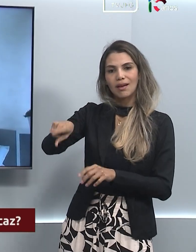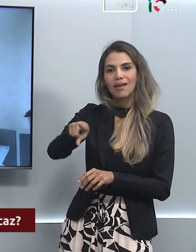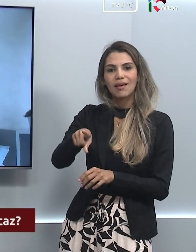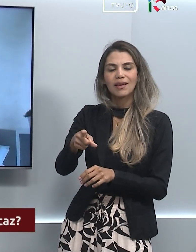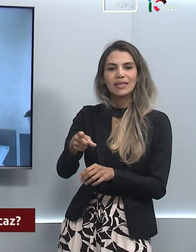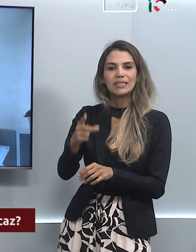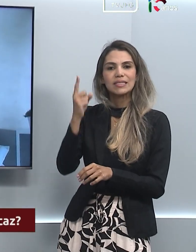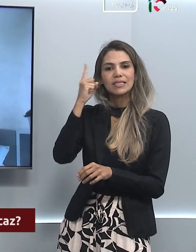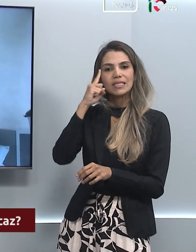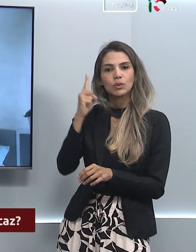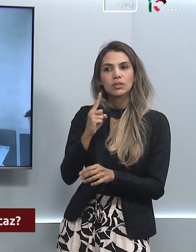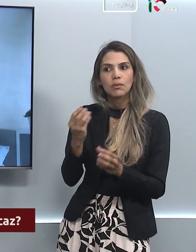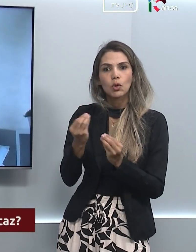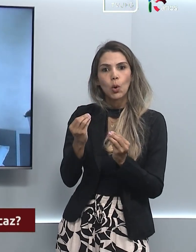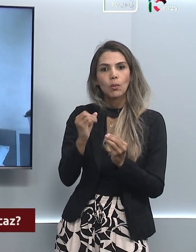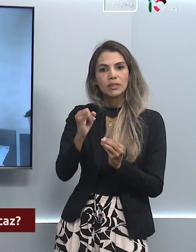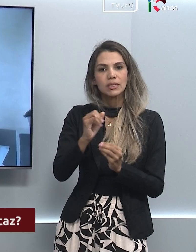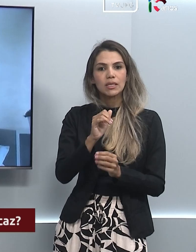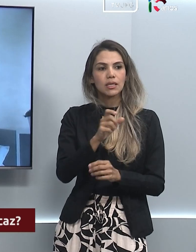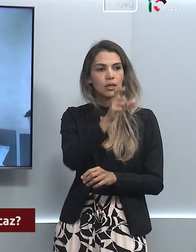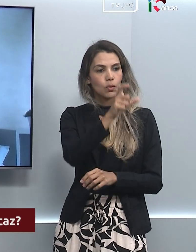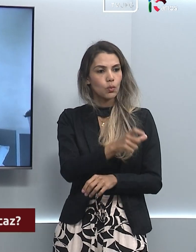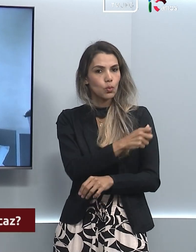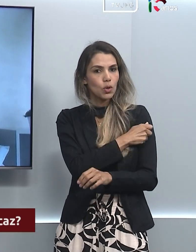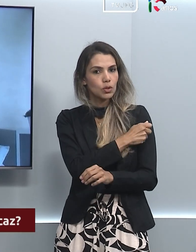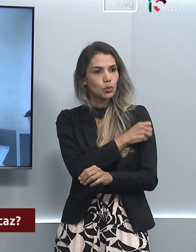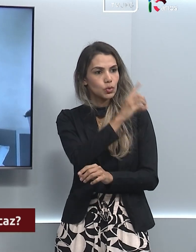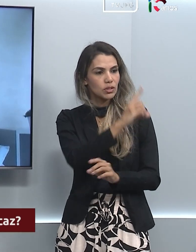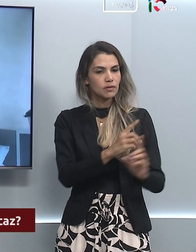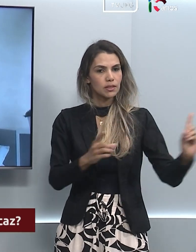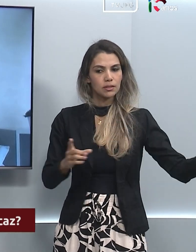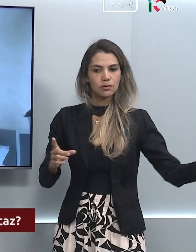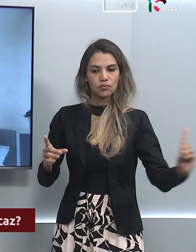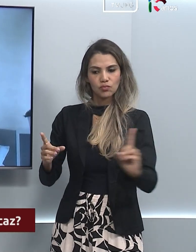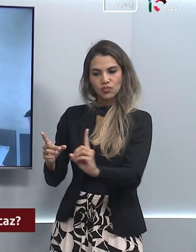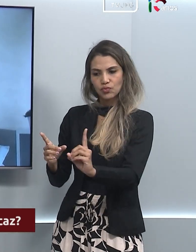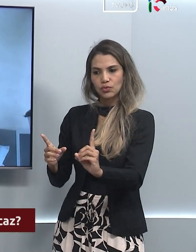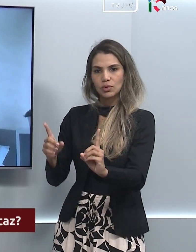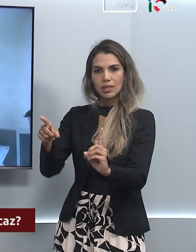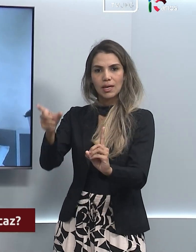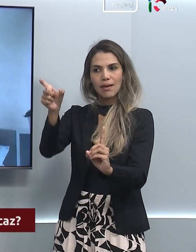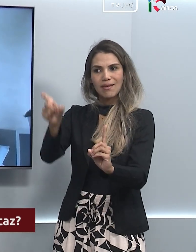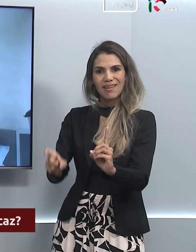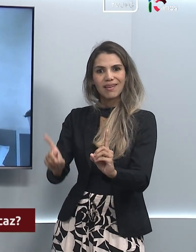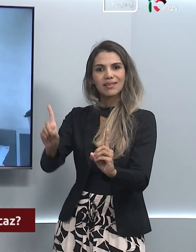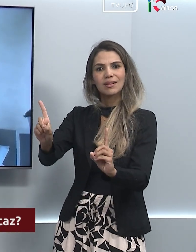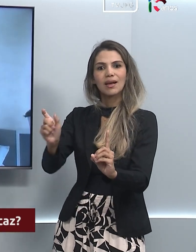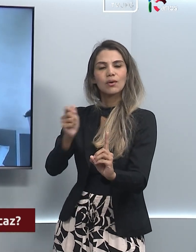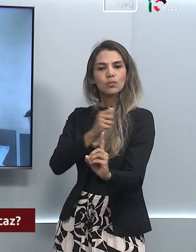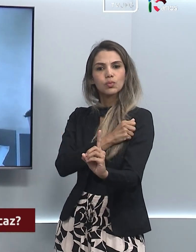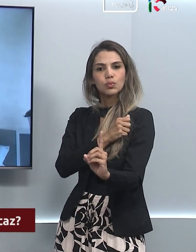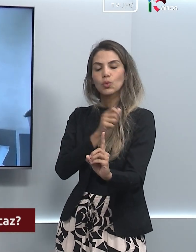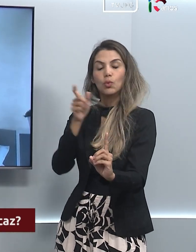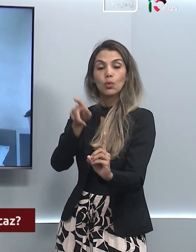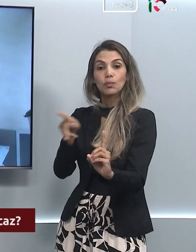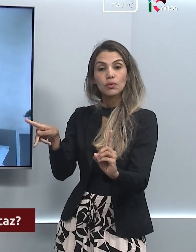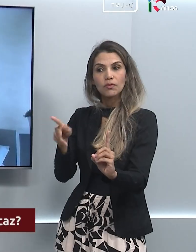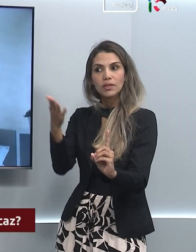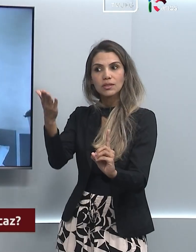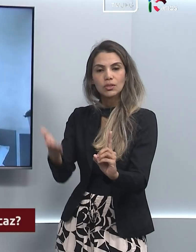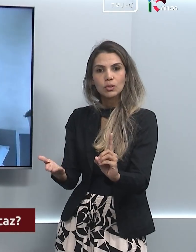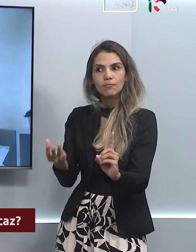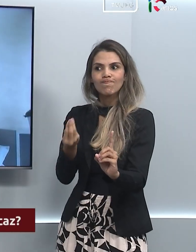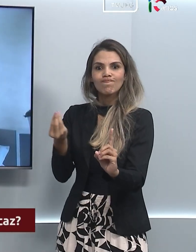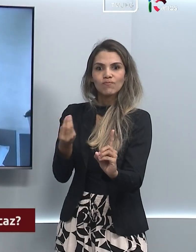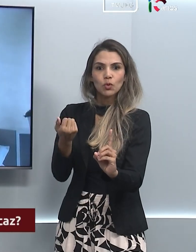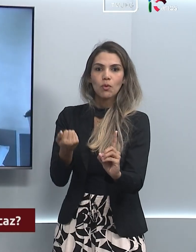capacitação para acolher e para que essas pessoas desenvolvam uma autonomia na sala de aula.